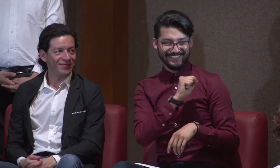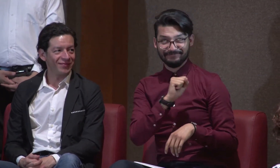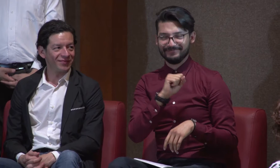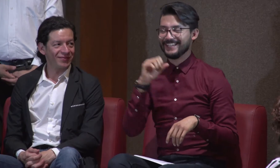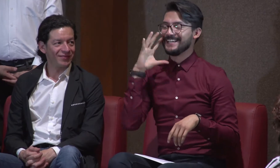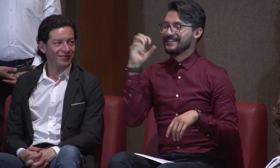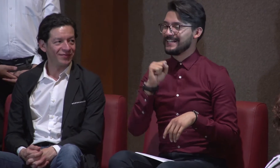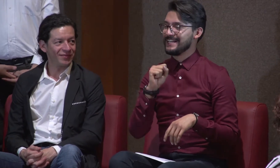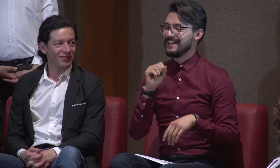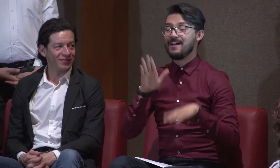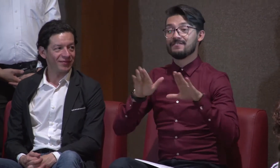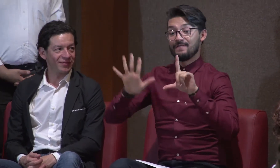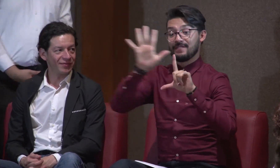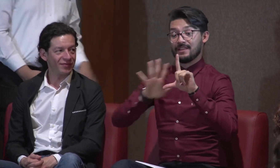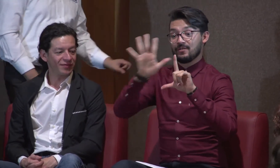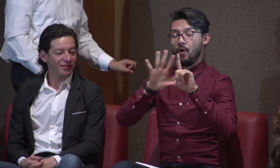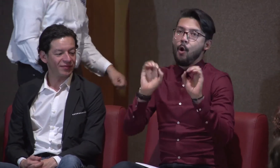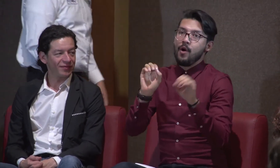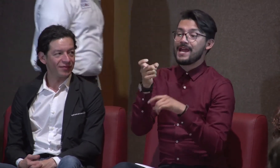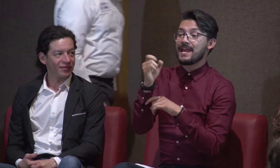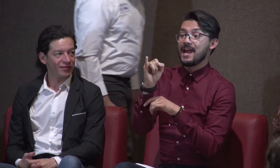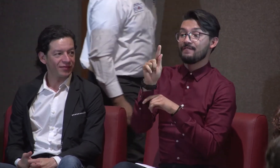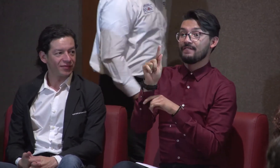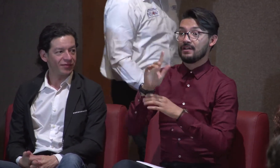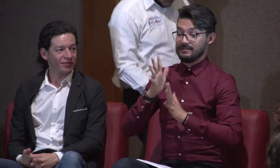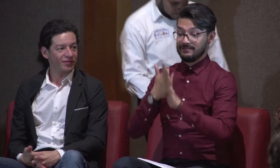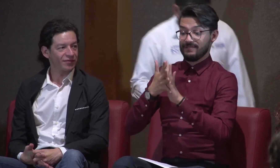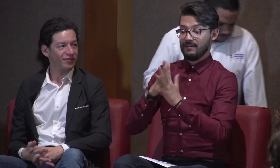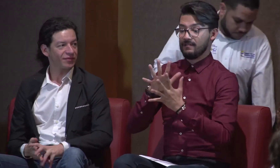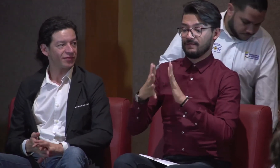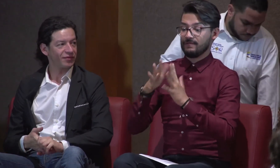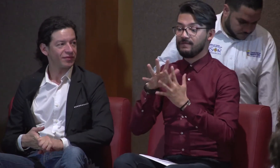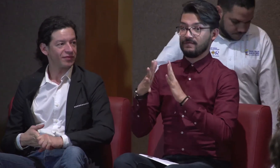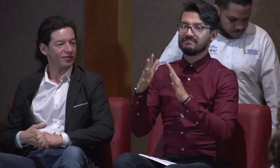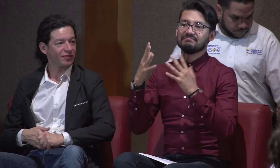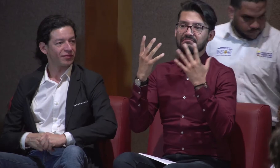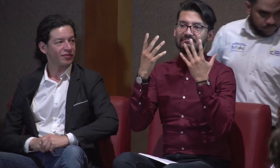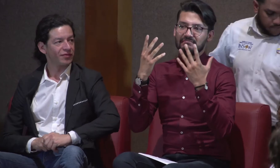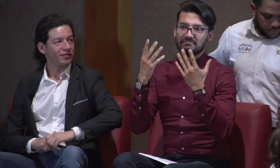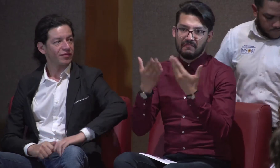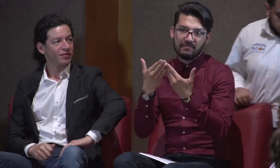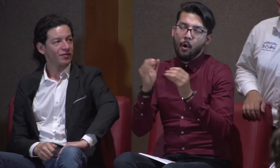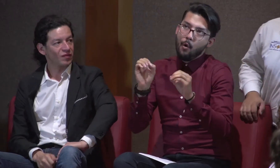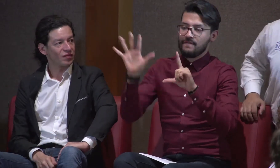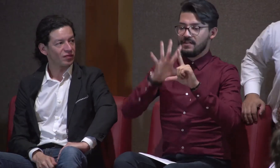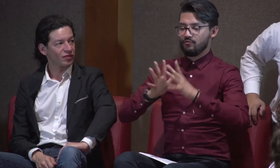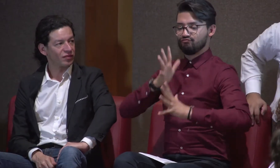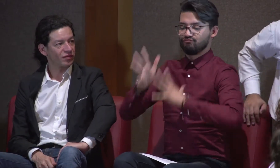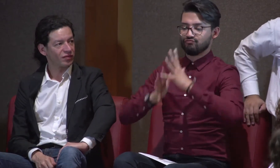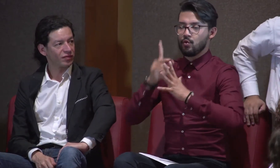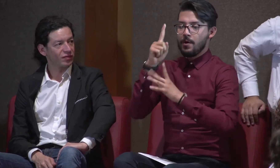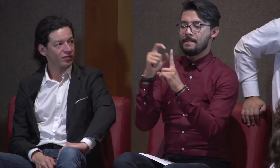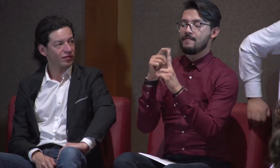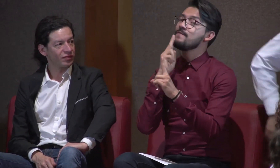Muy bien. Entonces, como pueden darse cuenta, por ejemplo, cuando se crean estos videos con los GIF, por